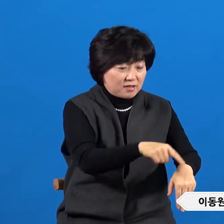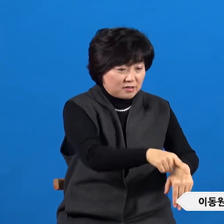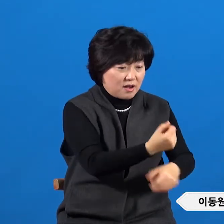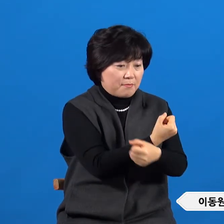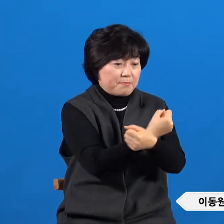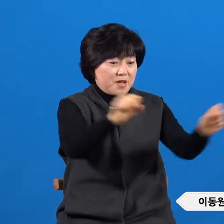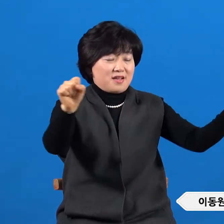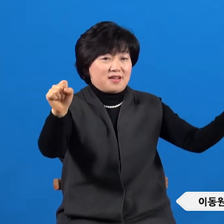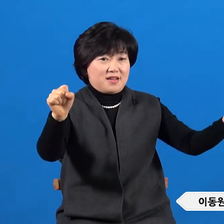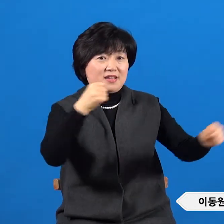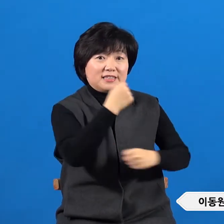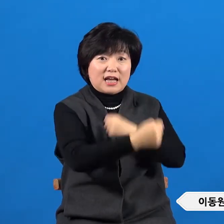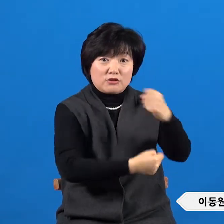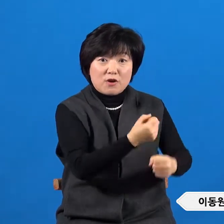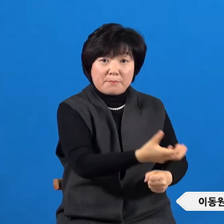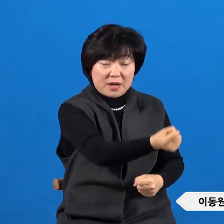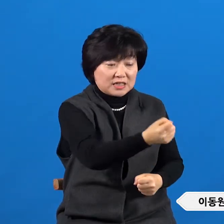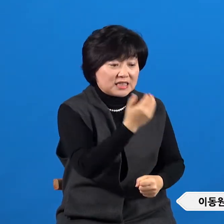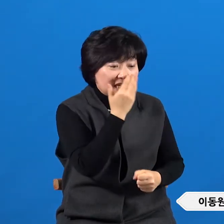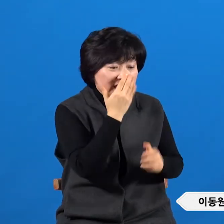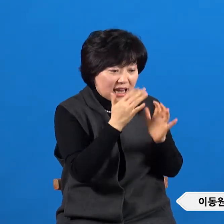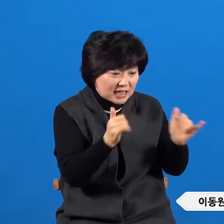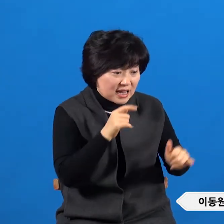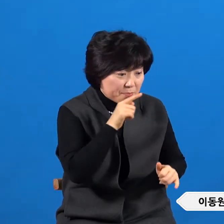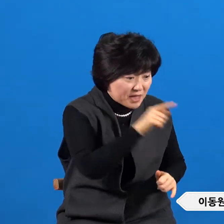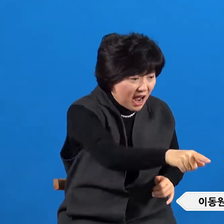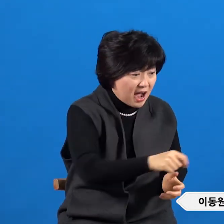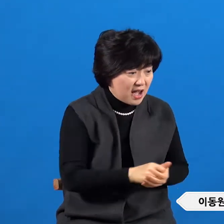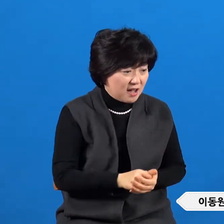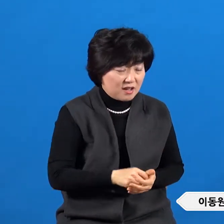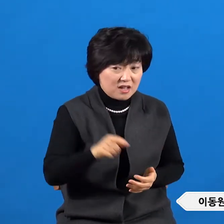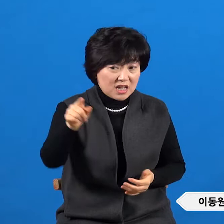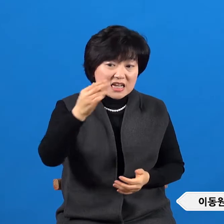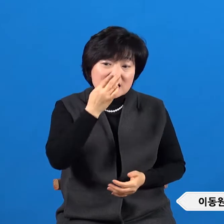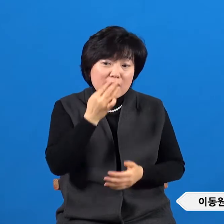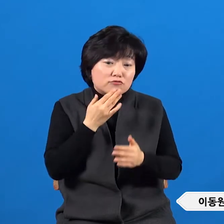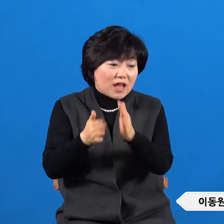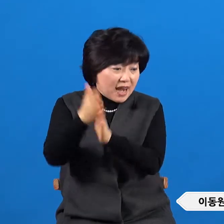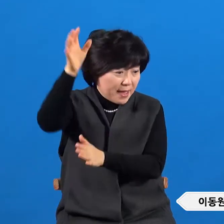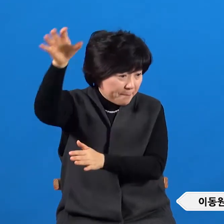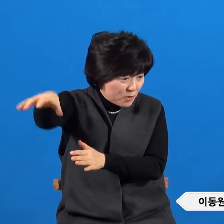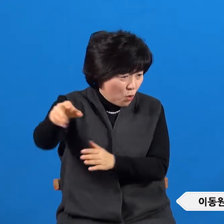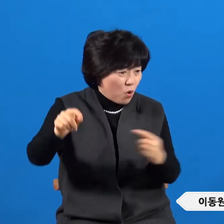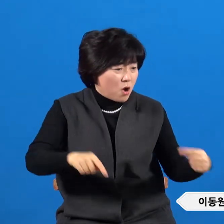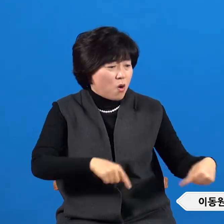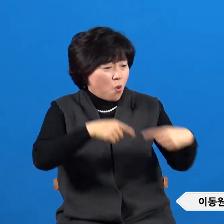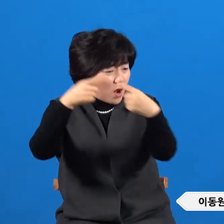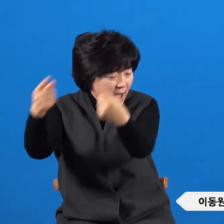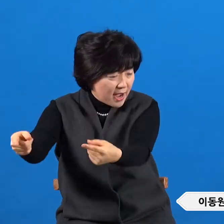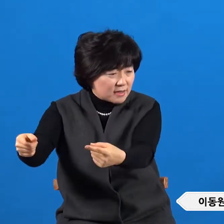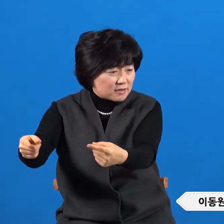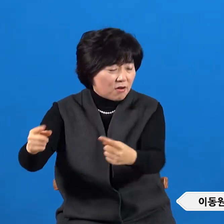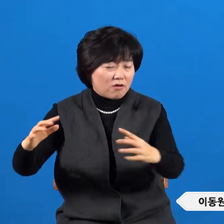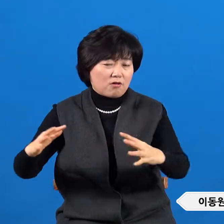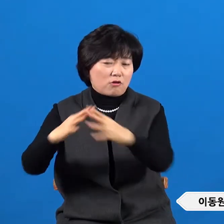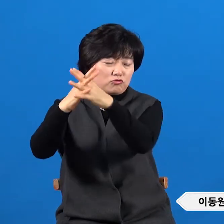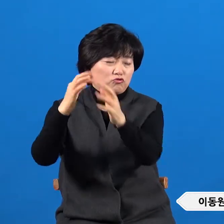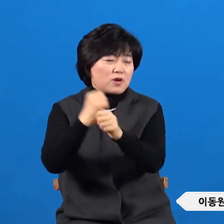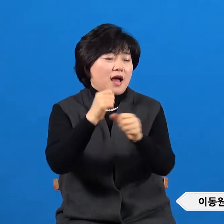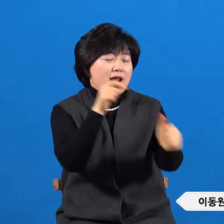이스라엘 백성들에게 유다 예루살렘으로 올라가 성전을 건축하라고 명령하고